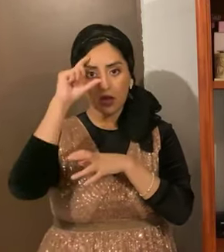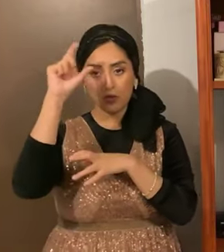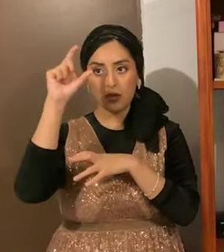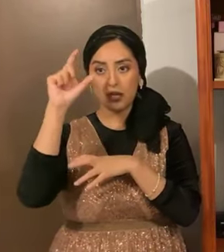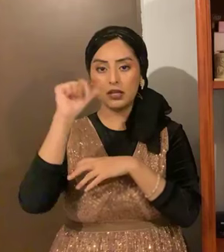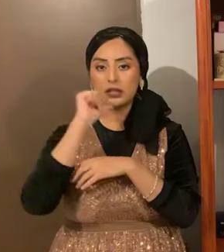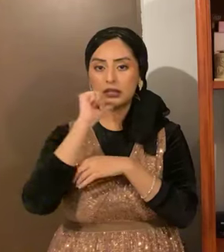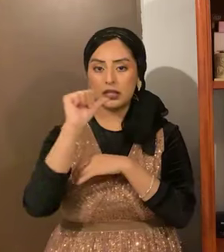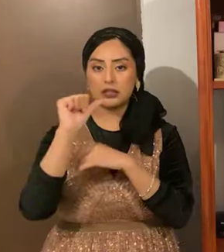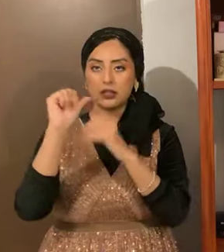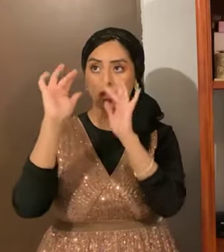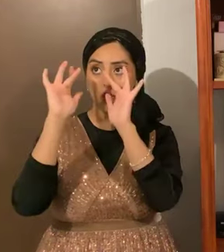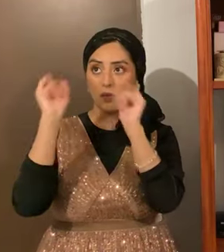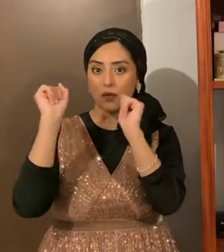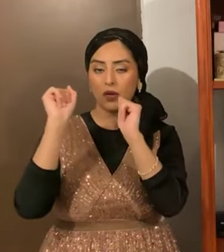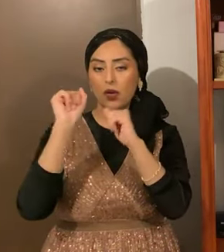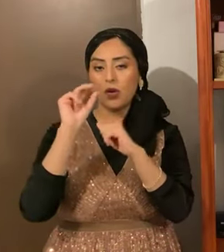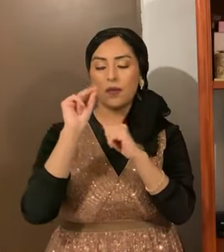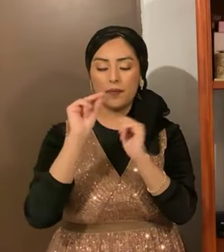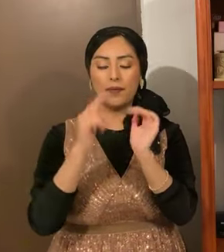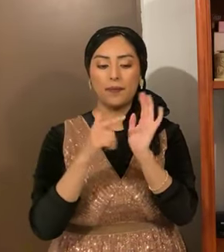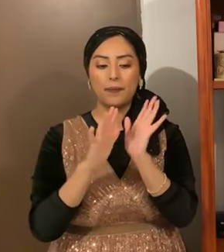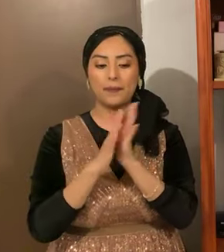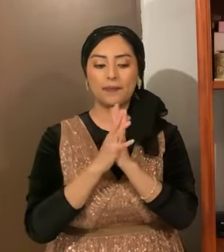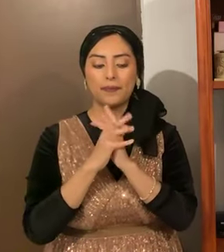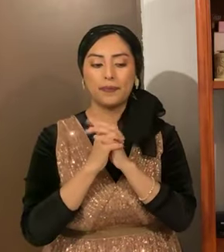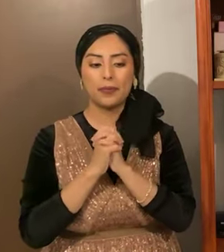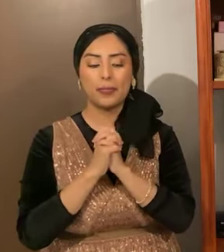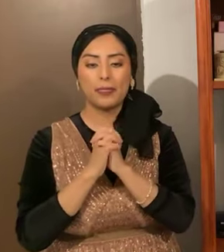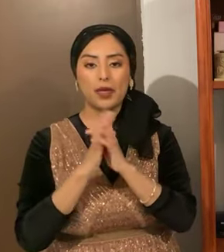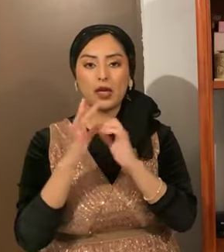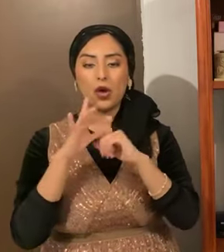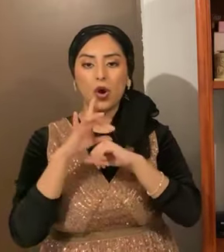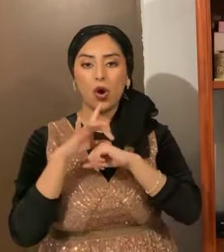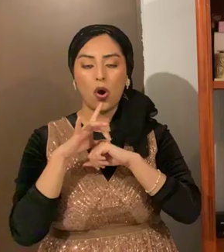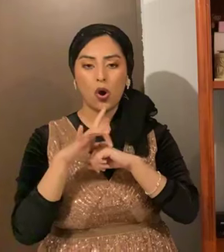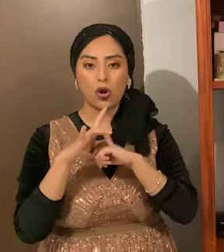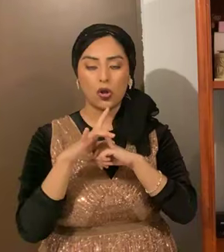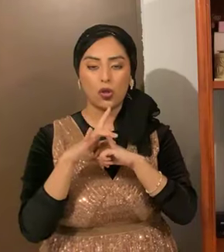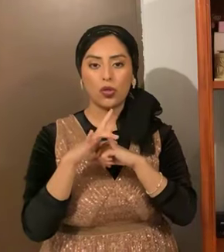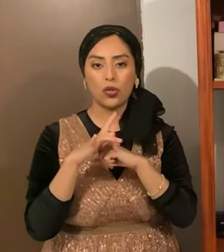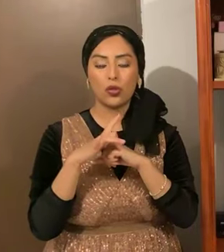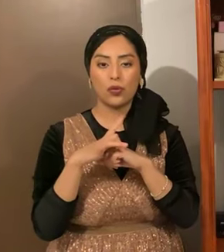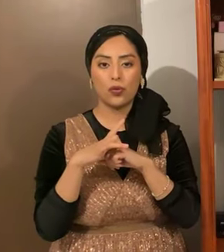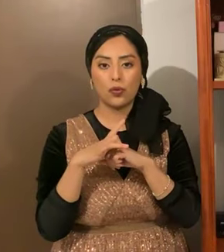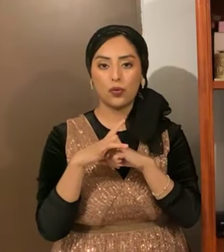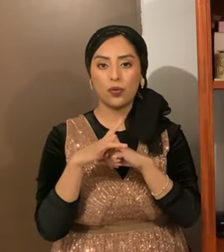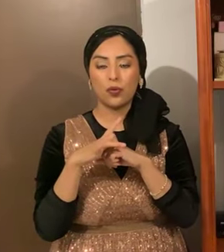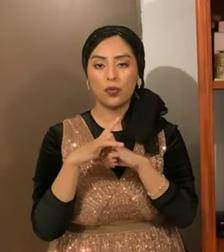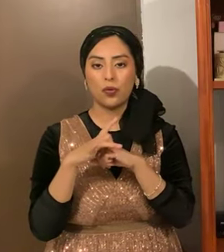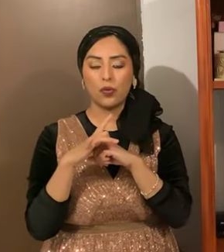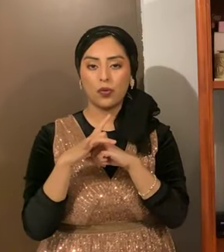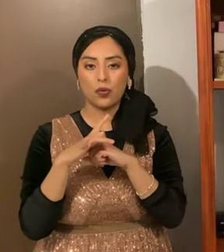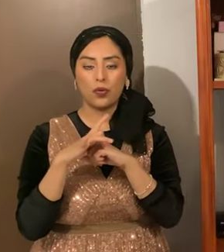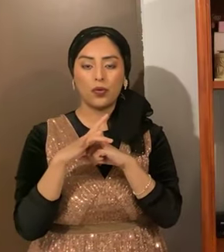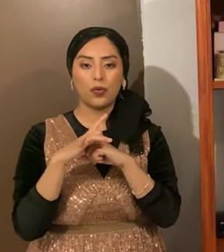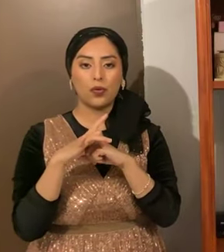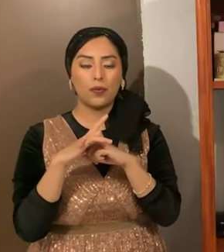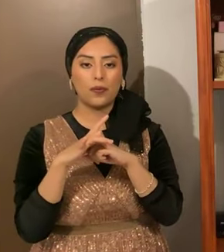por completo, sino que, vamos a ver, la Tierra, o sea, la atmósfera de la